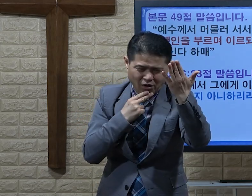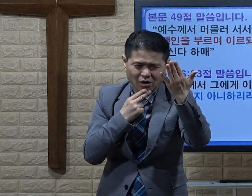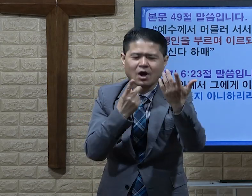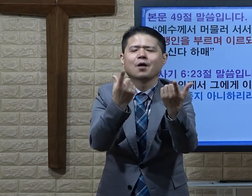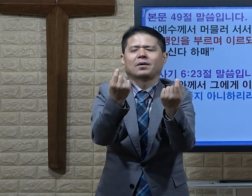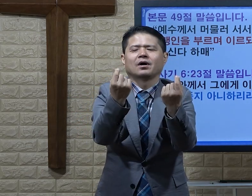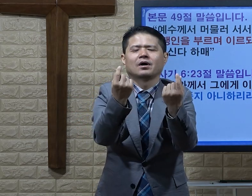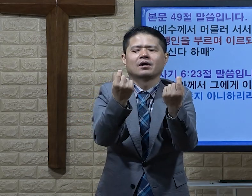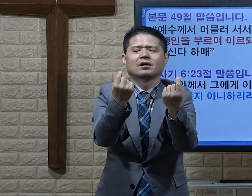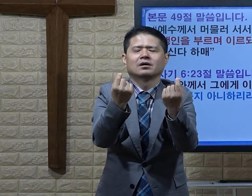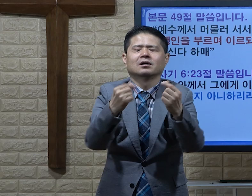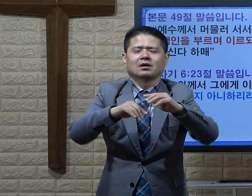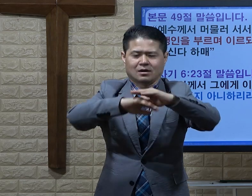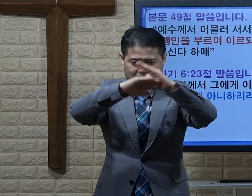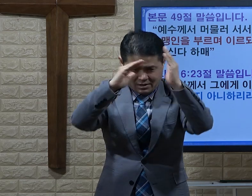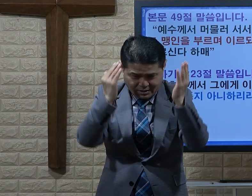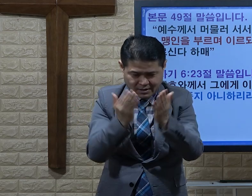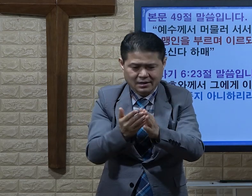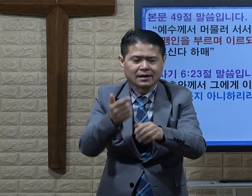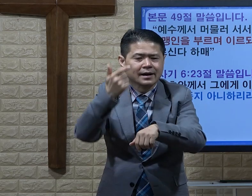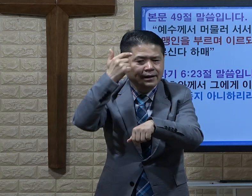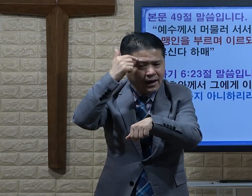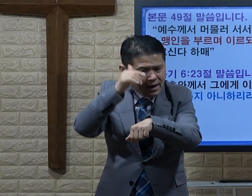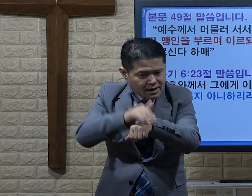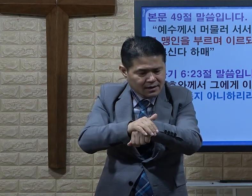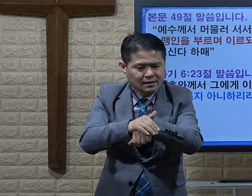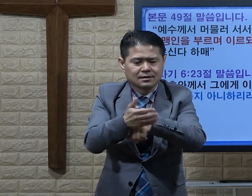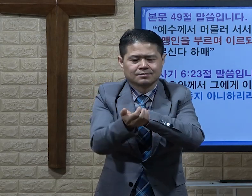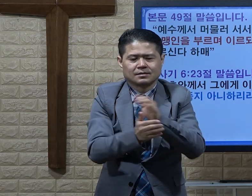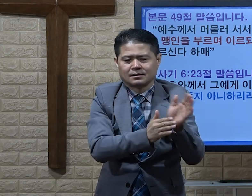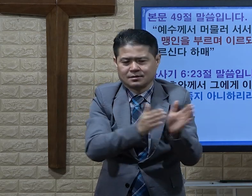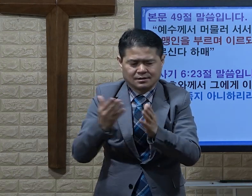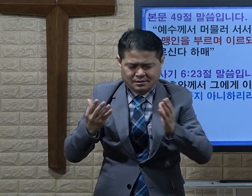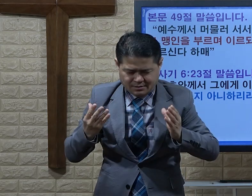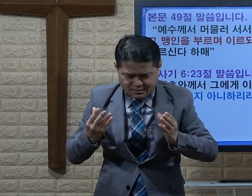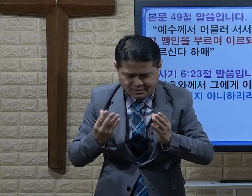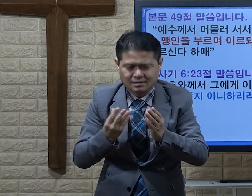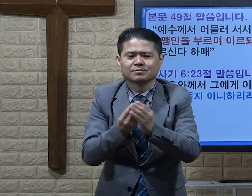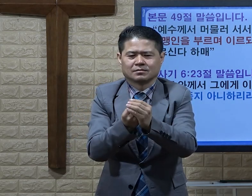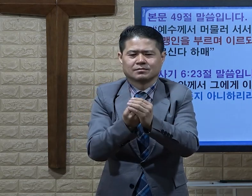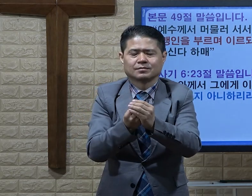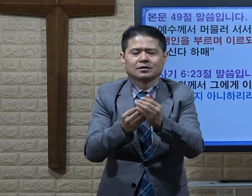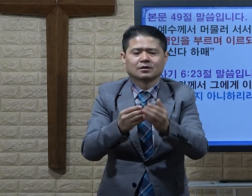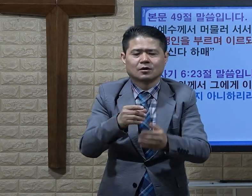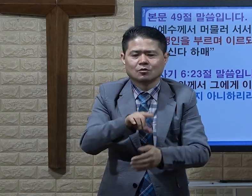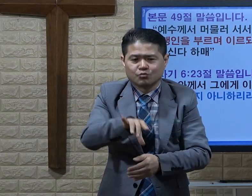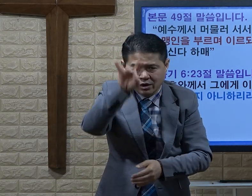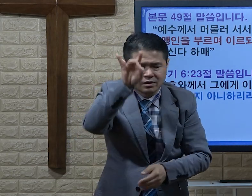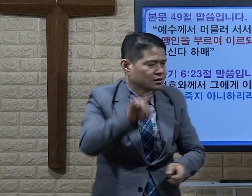아마 없을 것입니다. 하지만 우리 개인적인 이 지식으로는 그럴 수 있습니다.